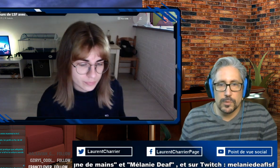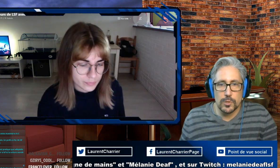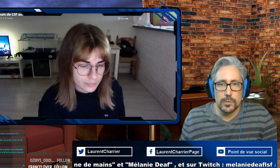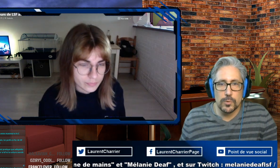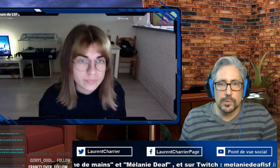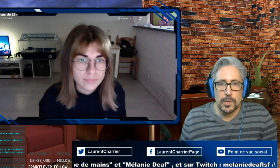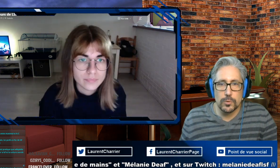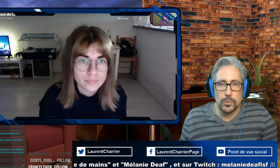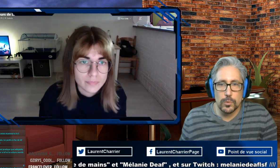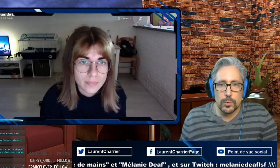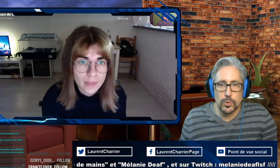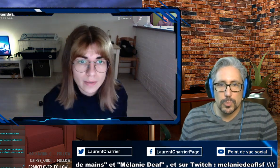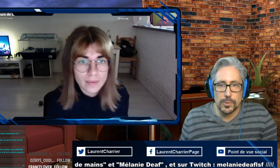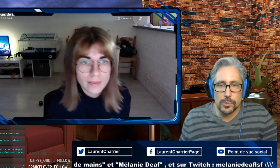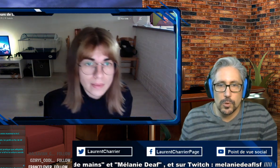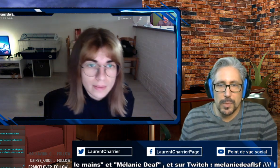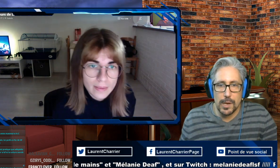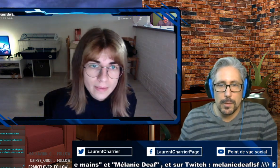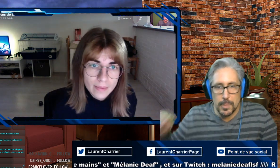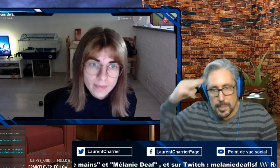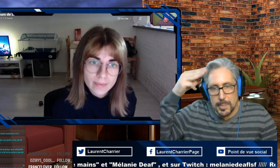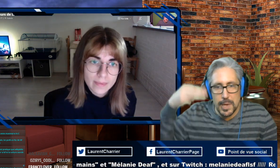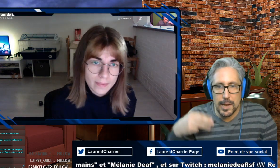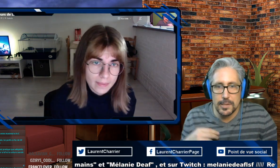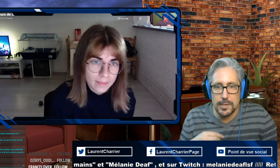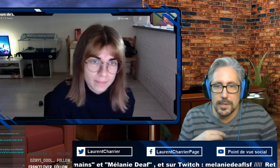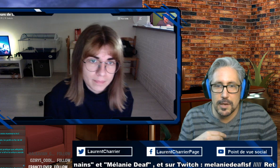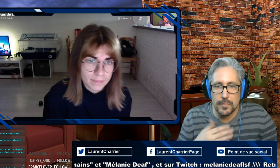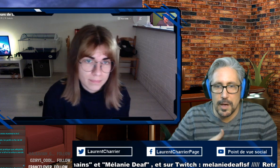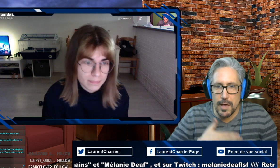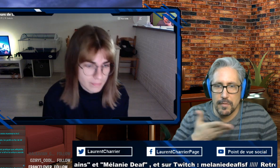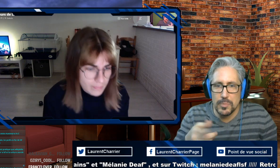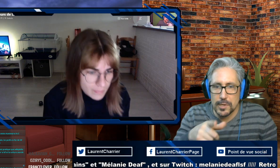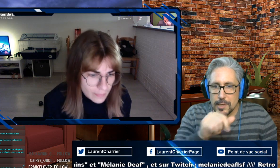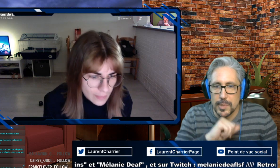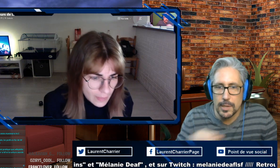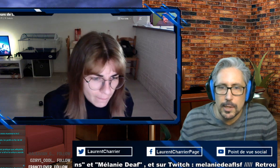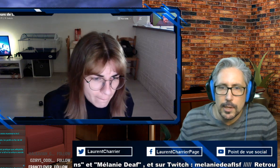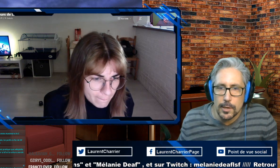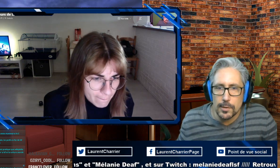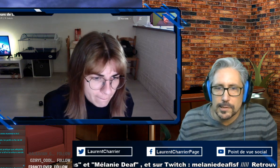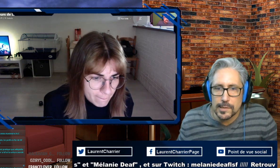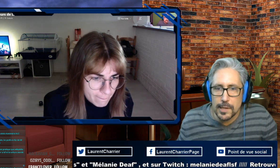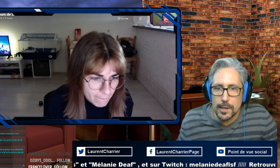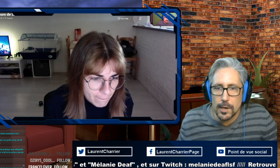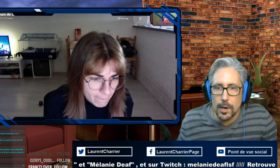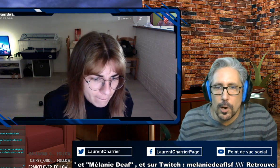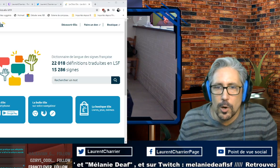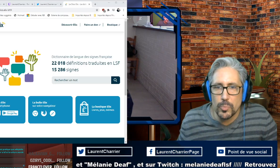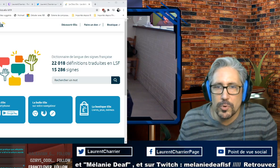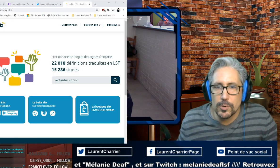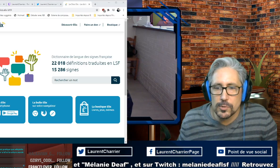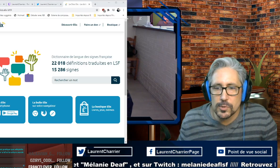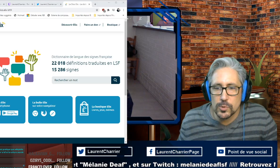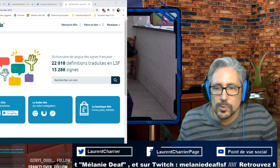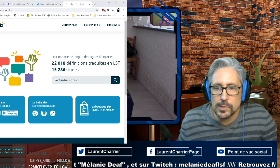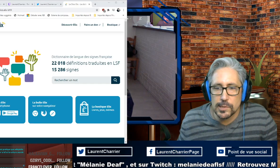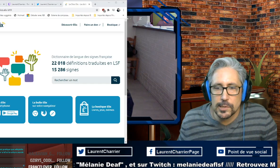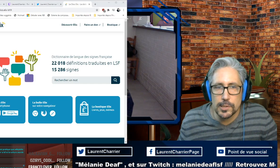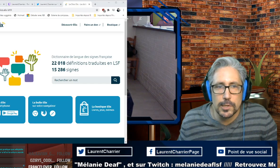Je vais vous ajouter aussi un truc que je pense que Mélanie, elle va bien aimer. C'est